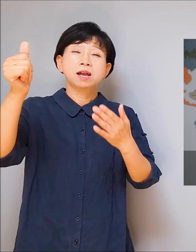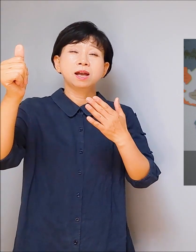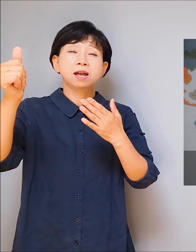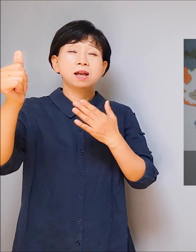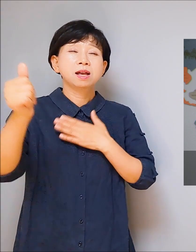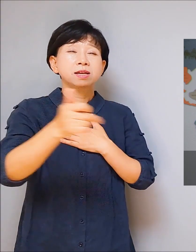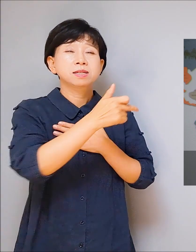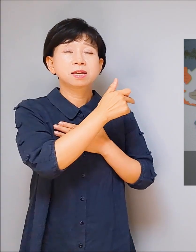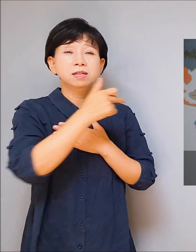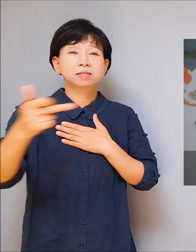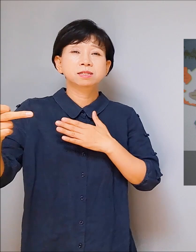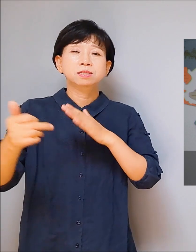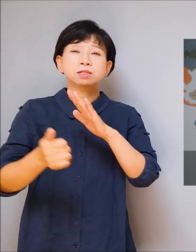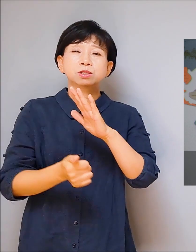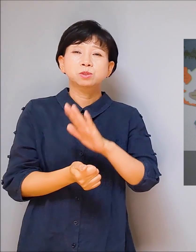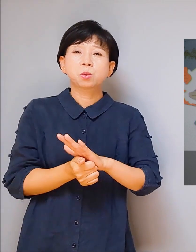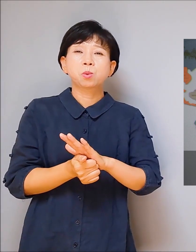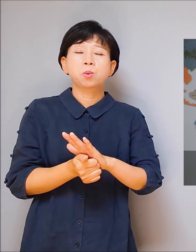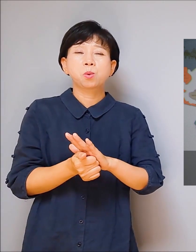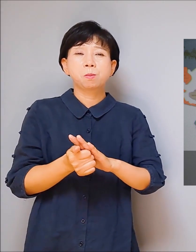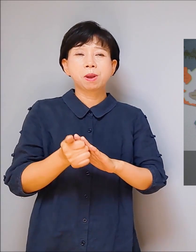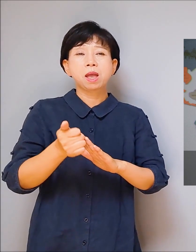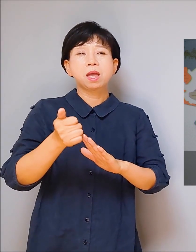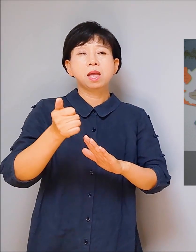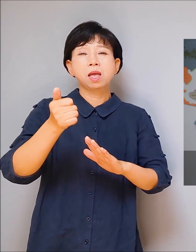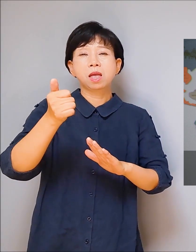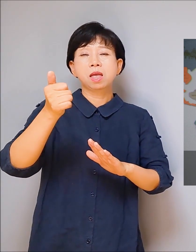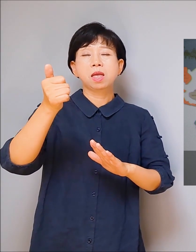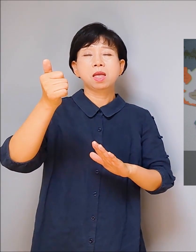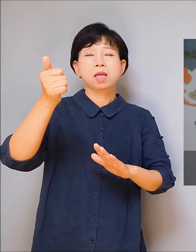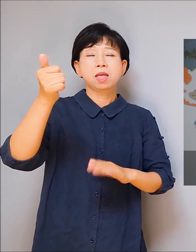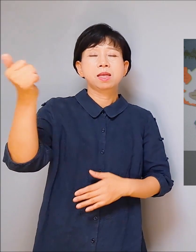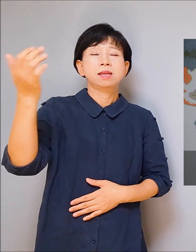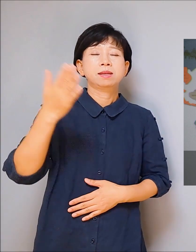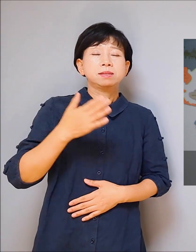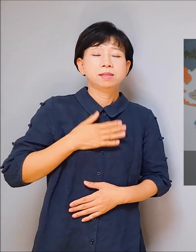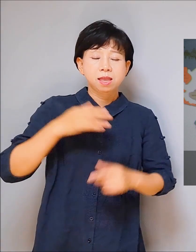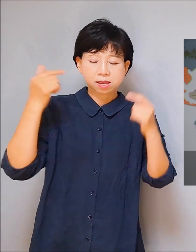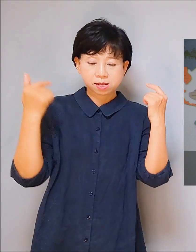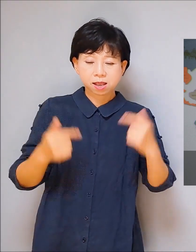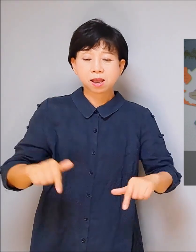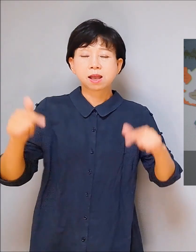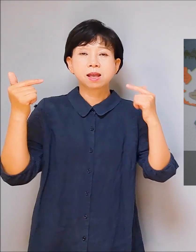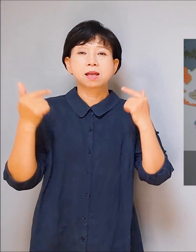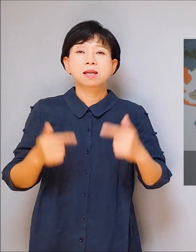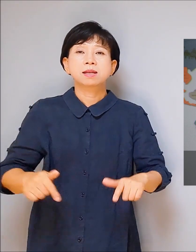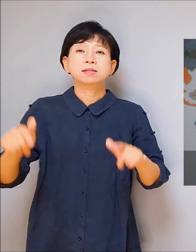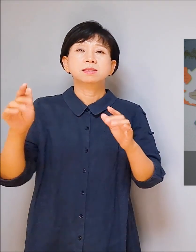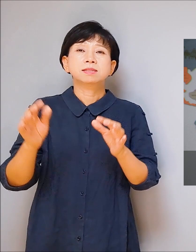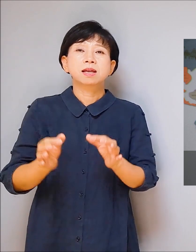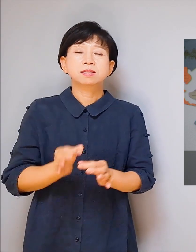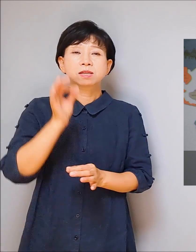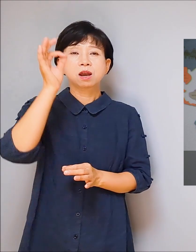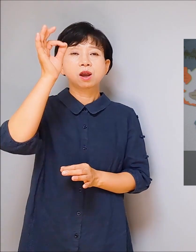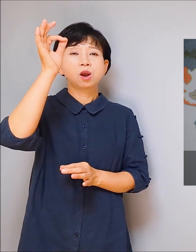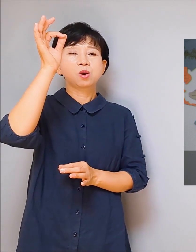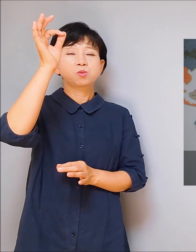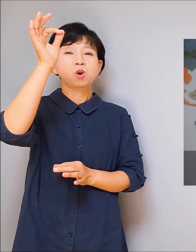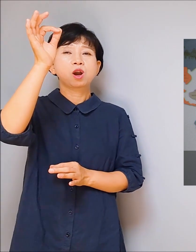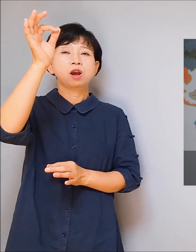주는 나의 큰 소. 아멘 아멘. 내가